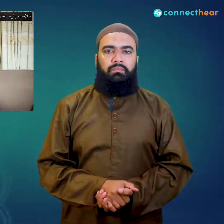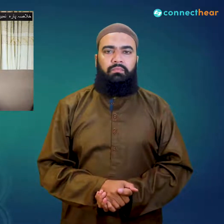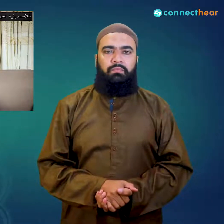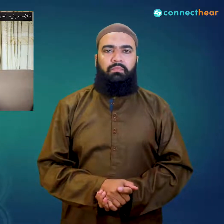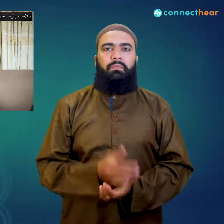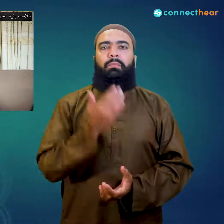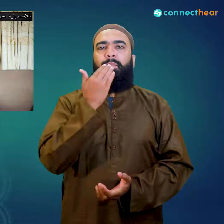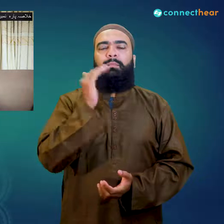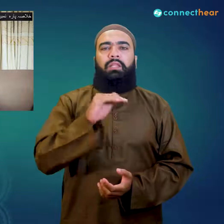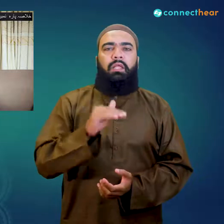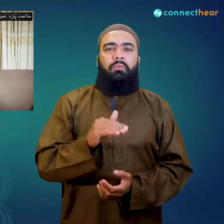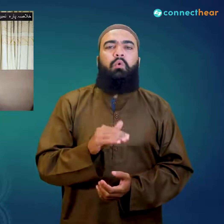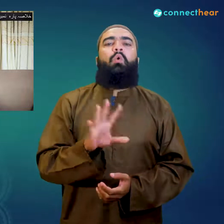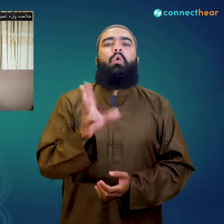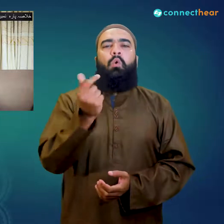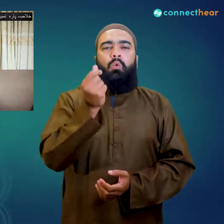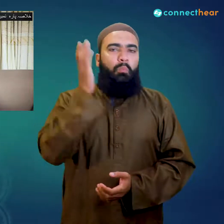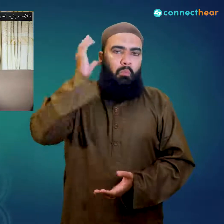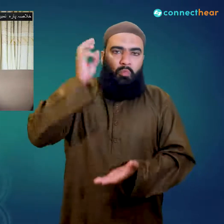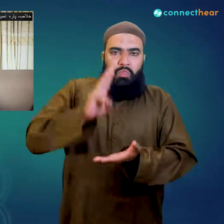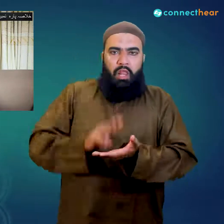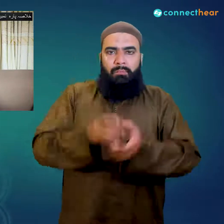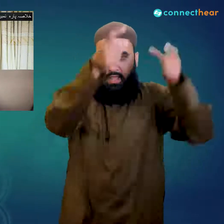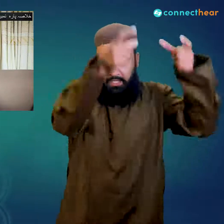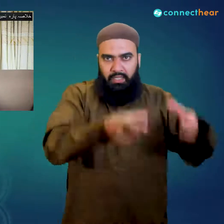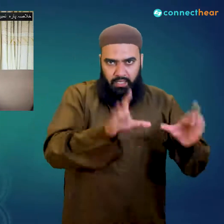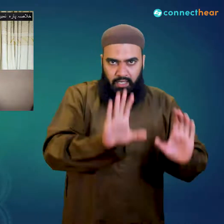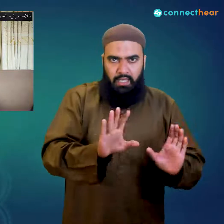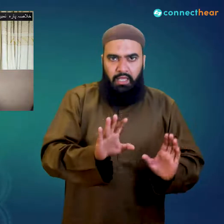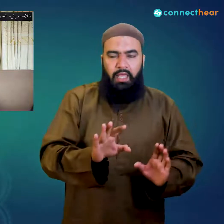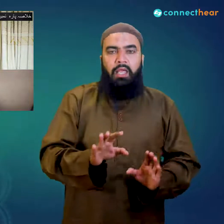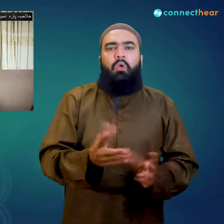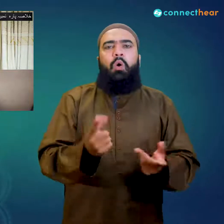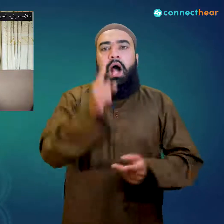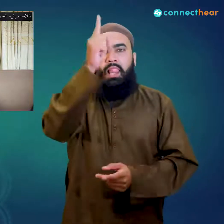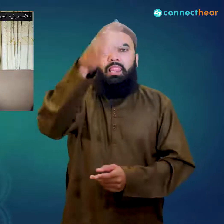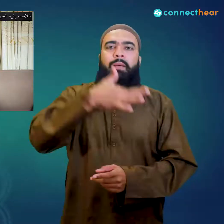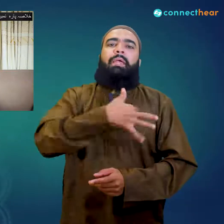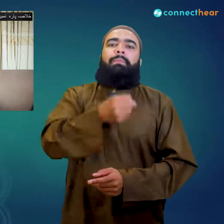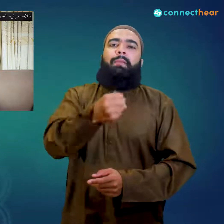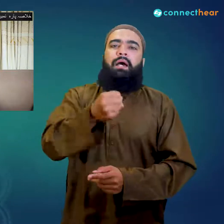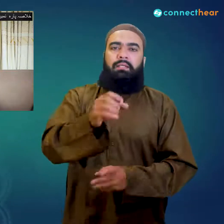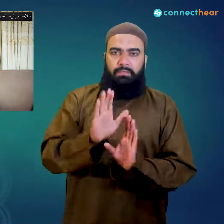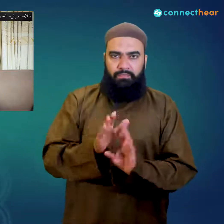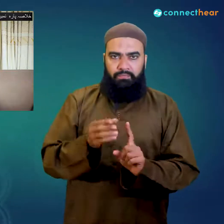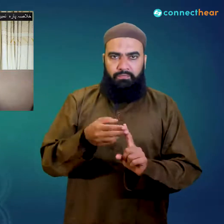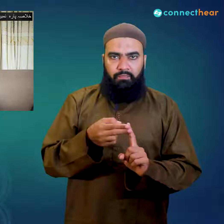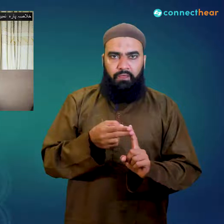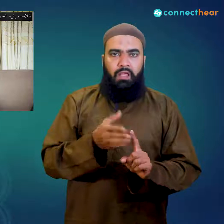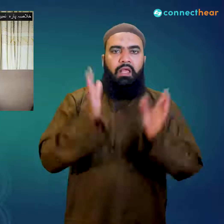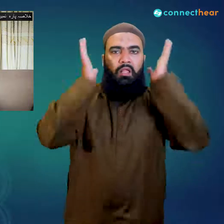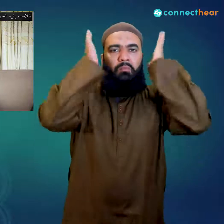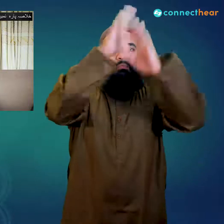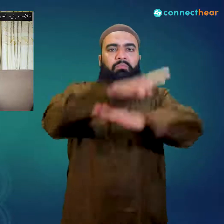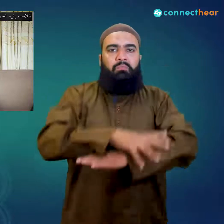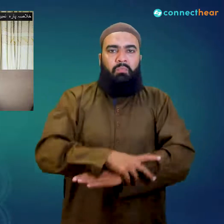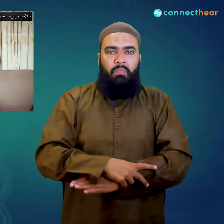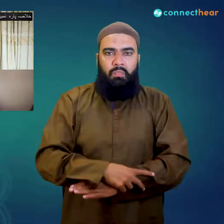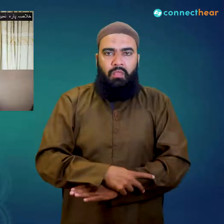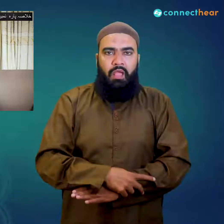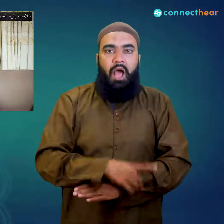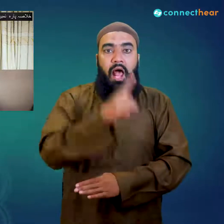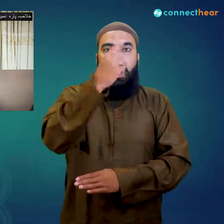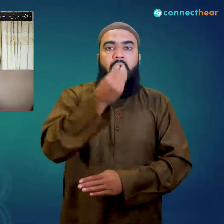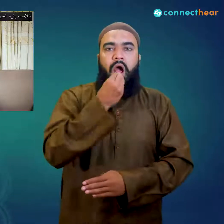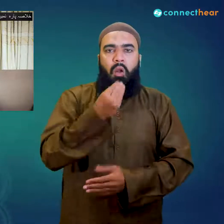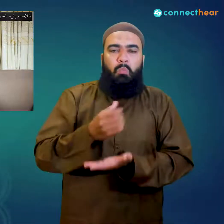تک، یعنی وہ غیب پر ایمان لاتے ہیں، ایمانیات کی ساری چیزوں کو مانتے ہیں، نماز قائم کرتے ہیں، جو